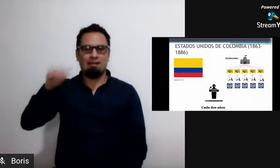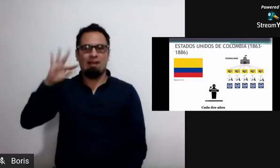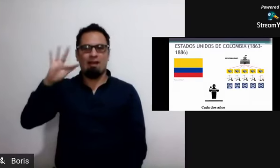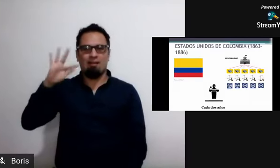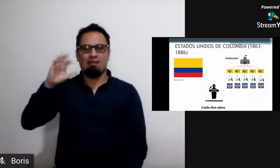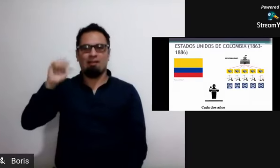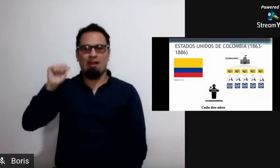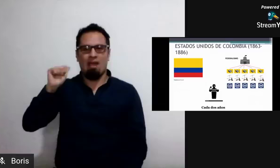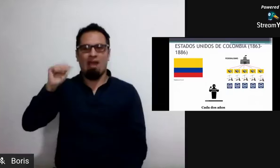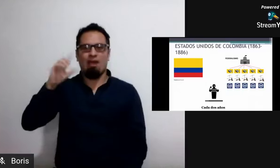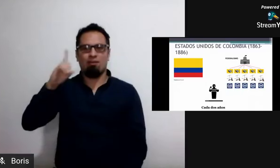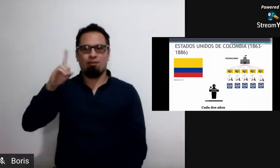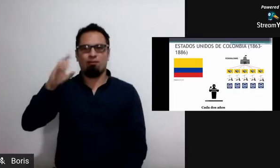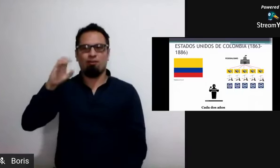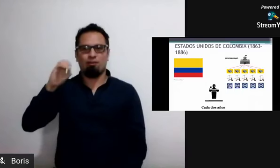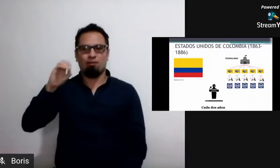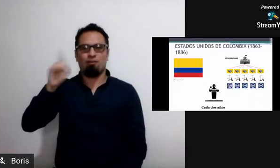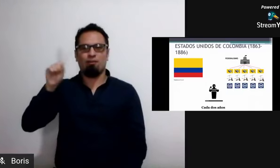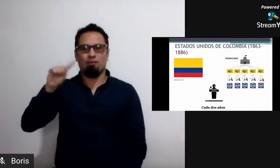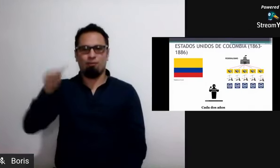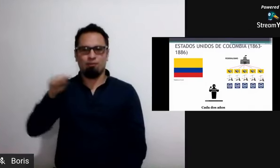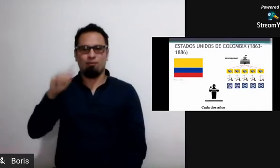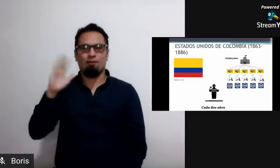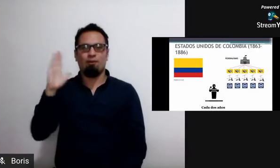Estados Unidos